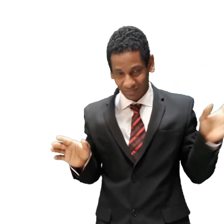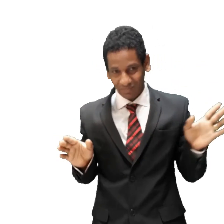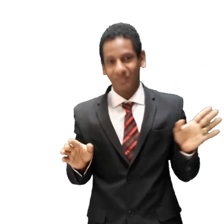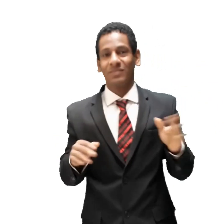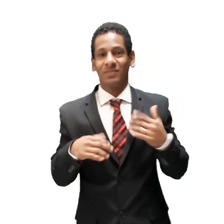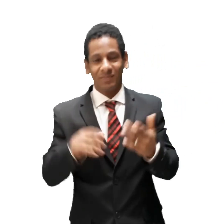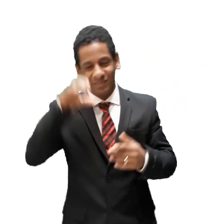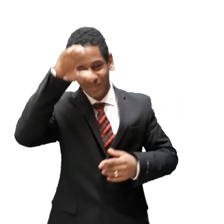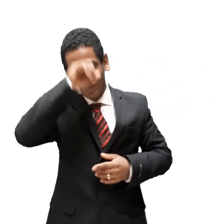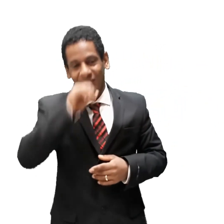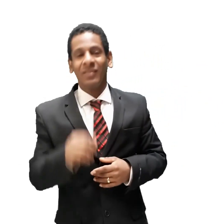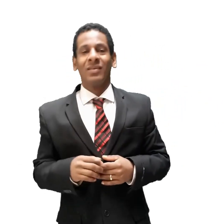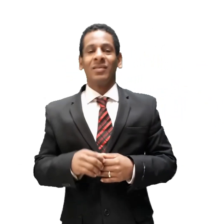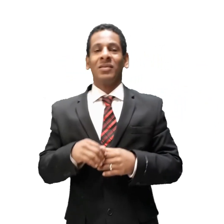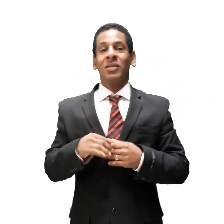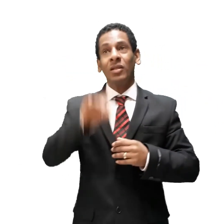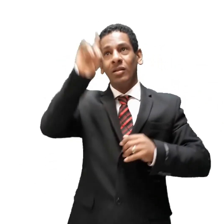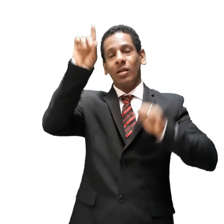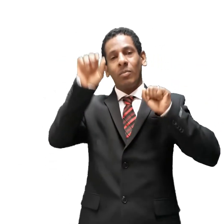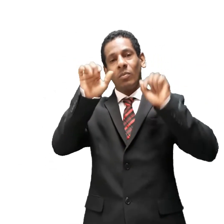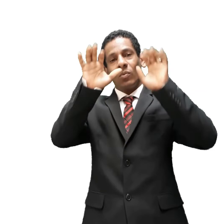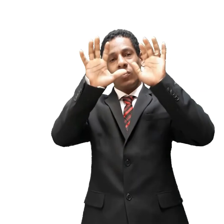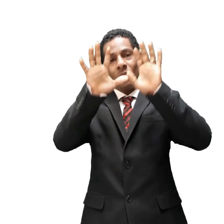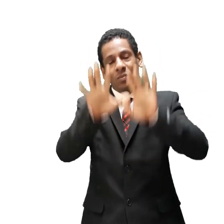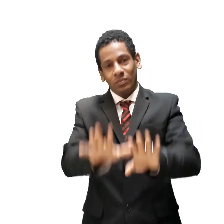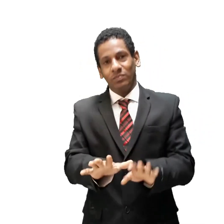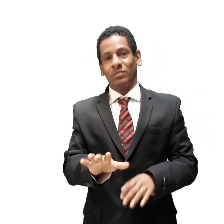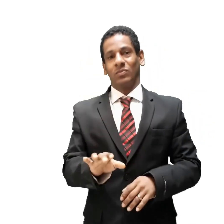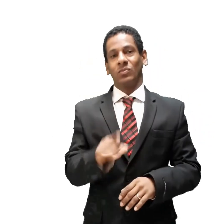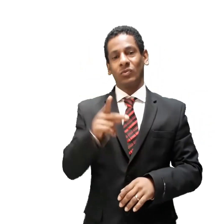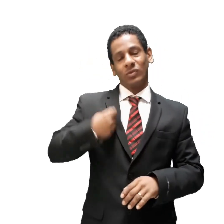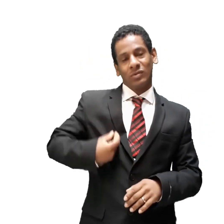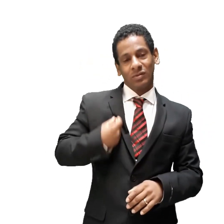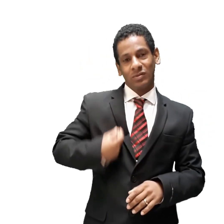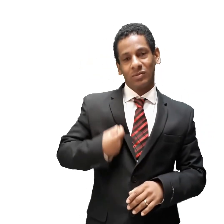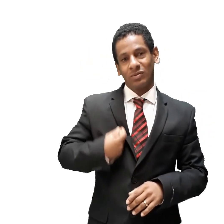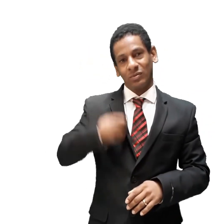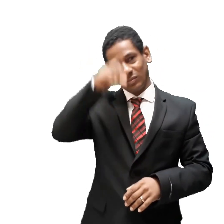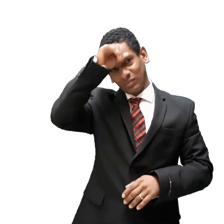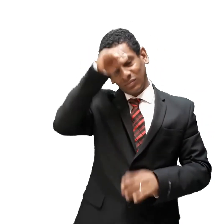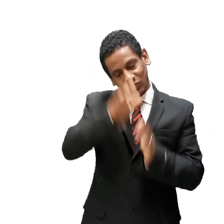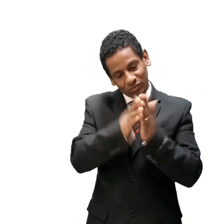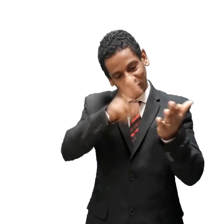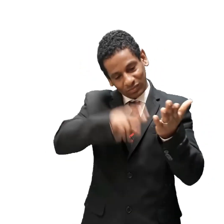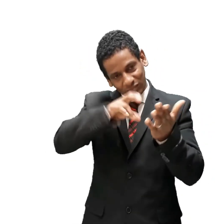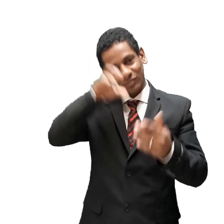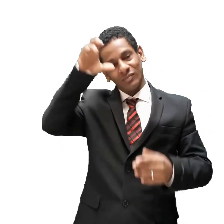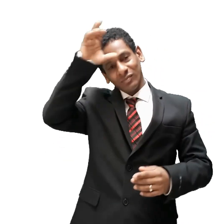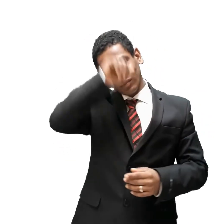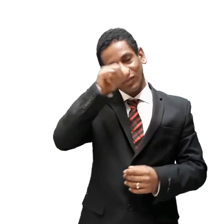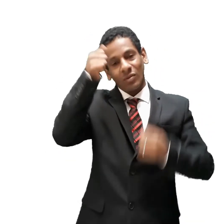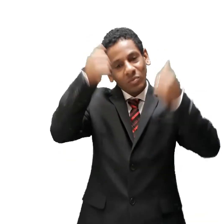Esta foi uma história de salvação. E que Deus possa abençoar a sua vida. Você que está aprendendo